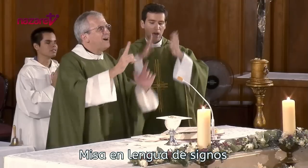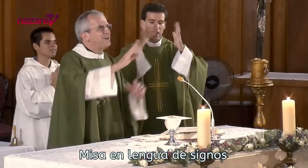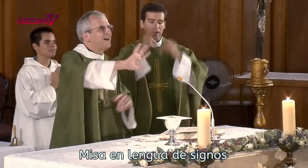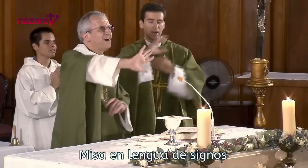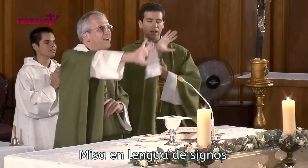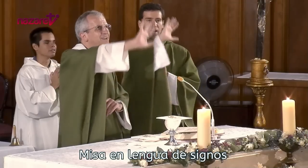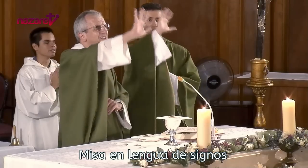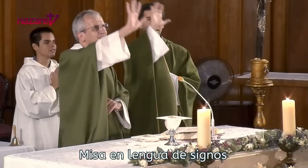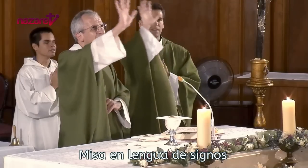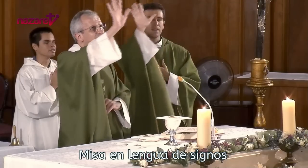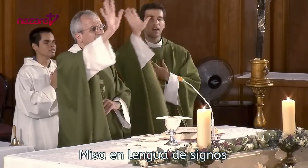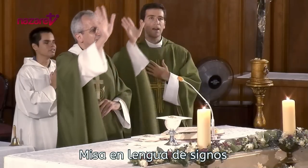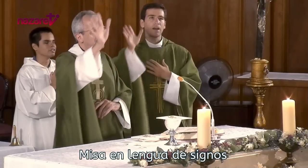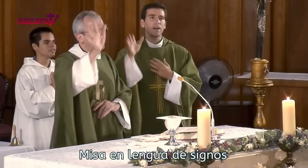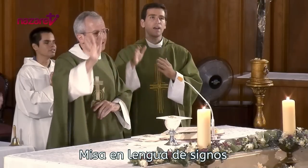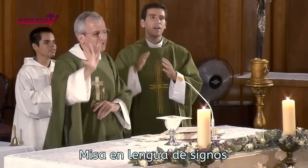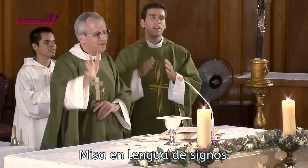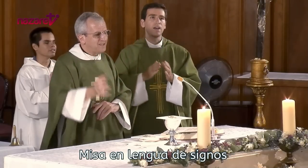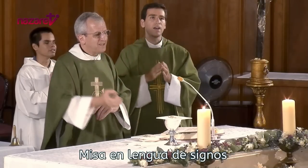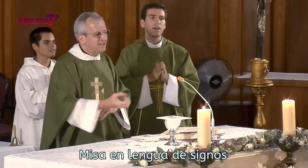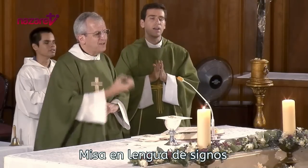Hosanna en el cielo,